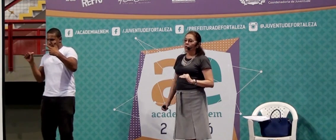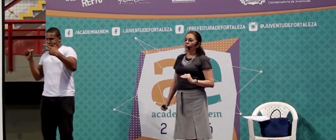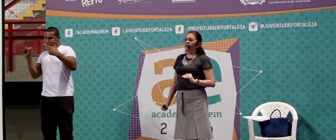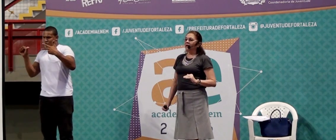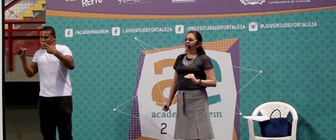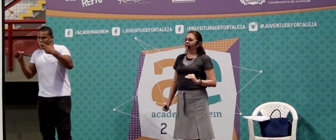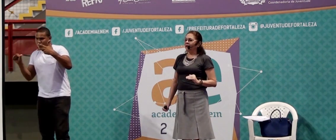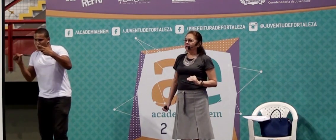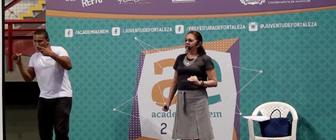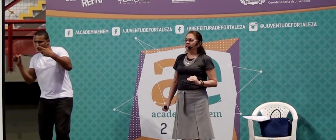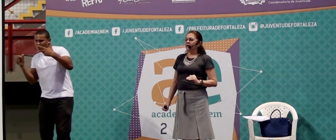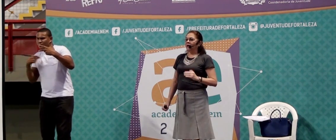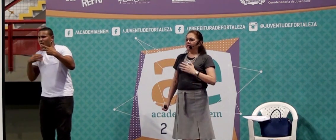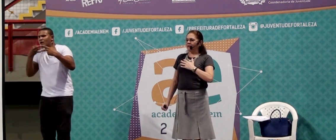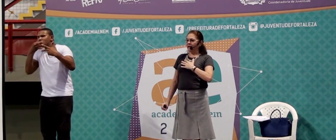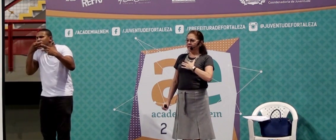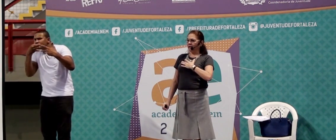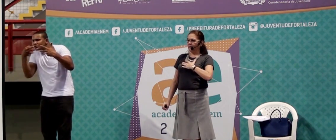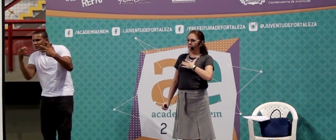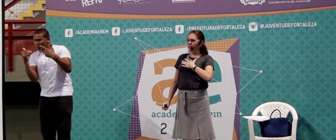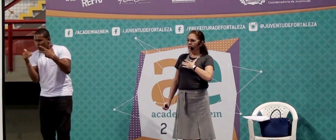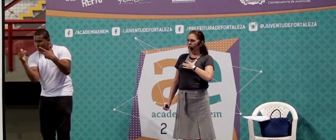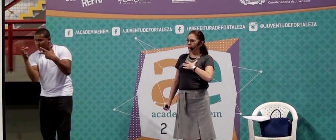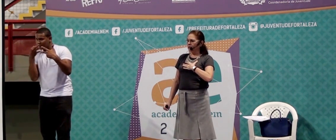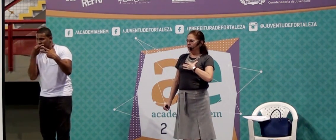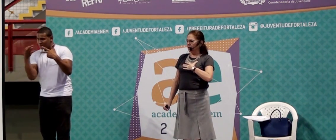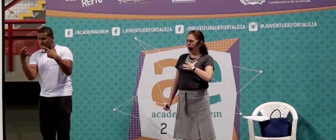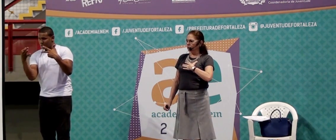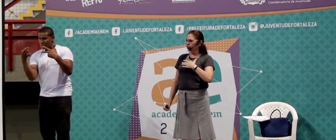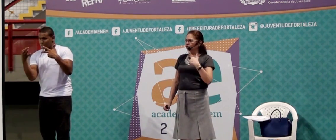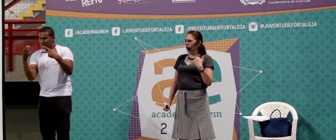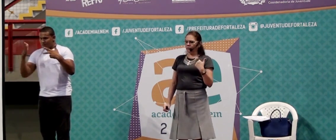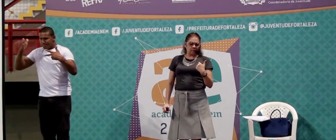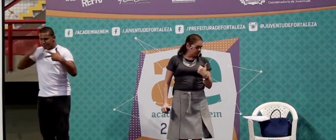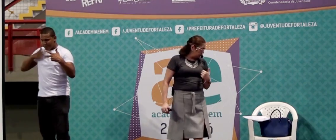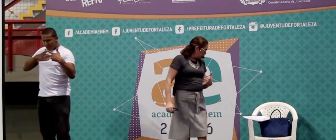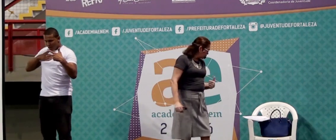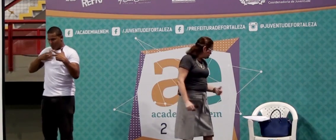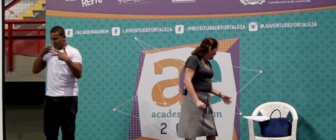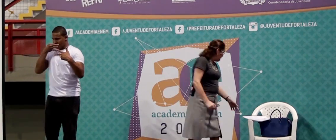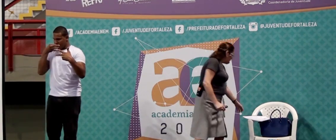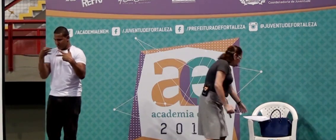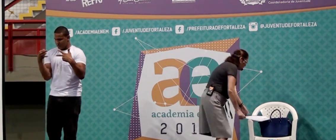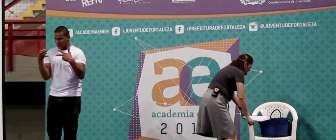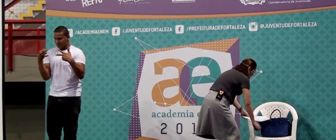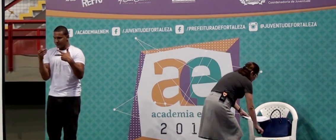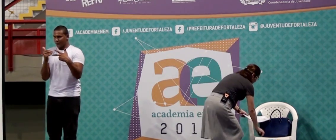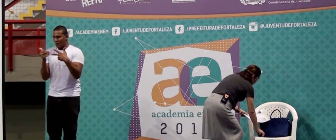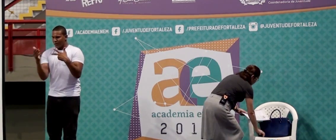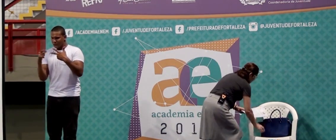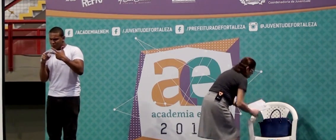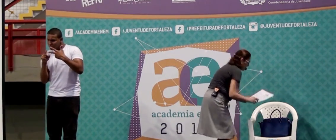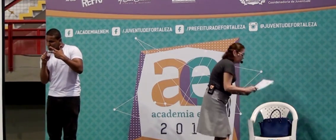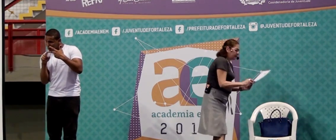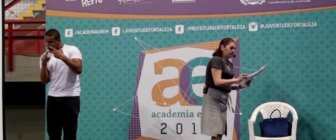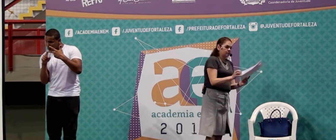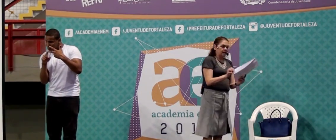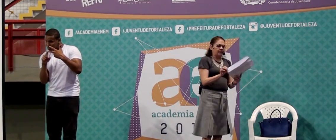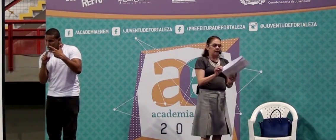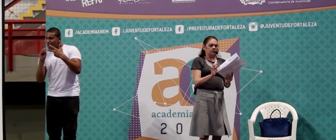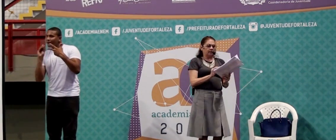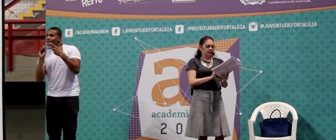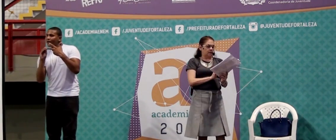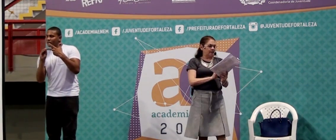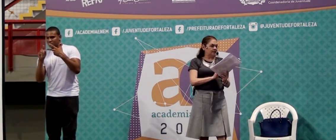tese. O que é a tese? A tese é a minha opinião sobre o assunto. Eu queria dizer que